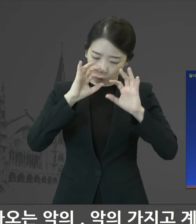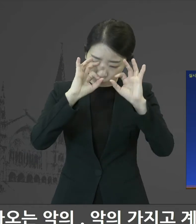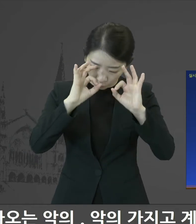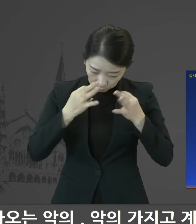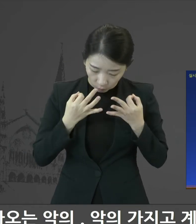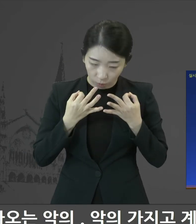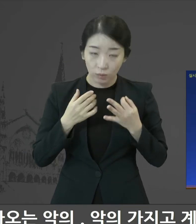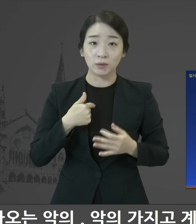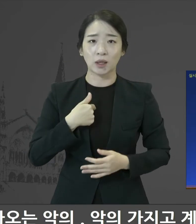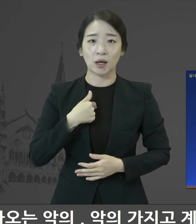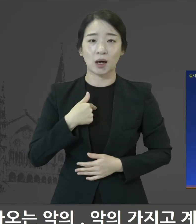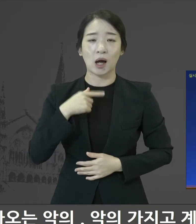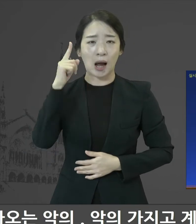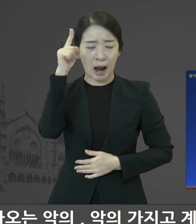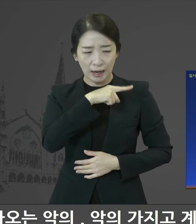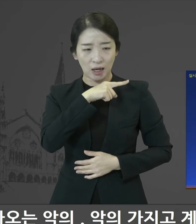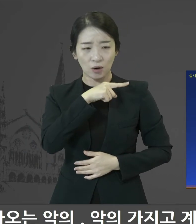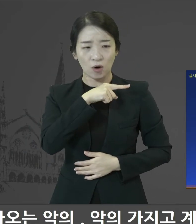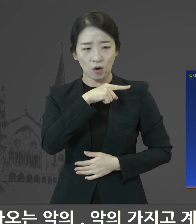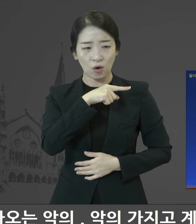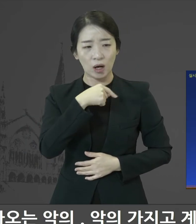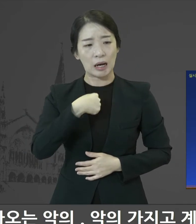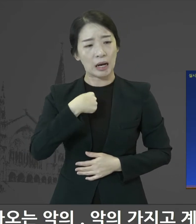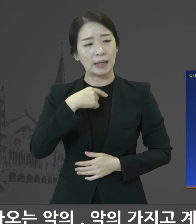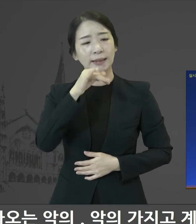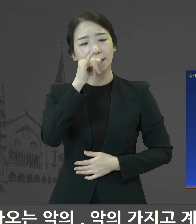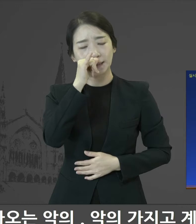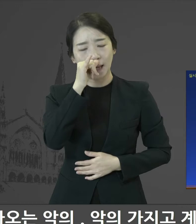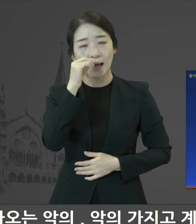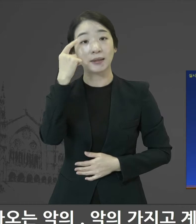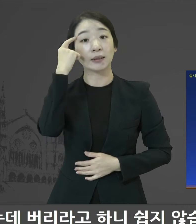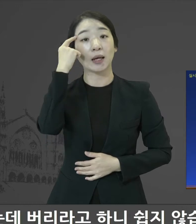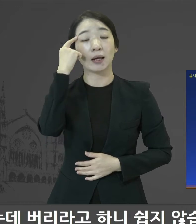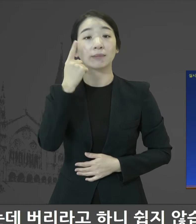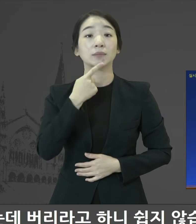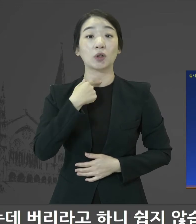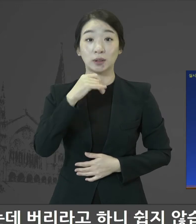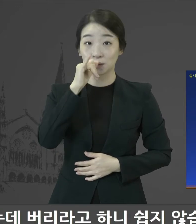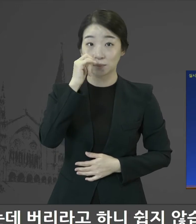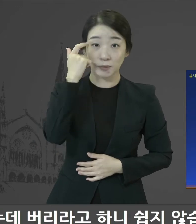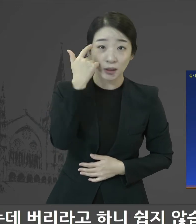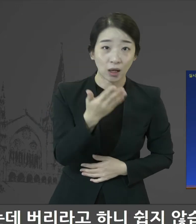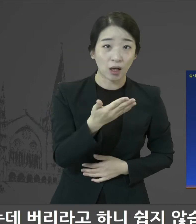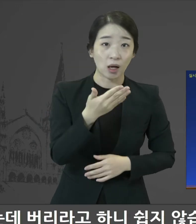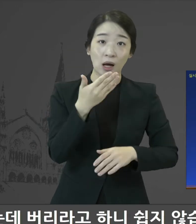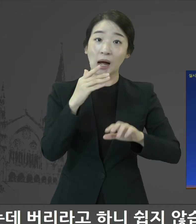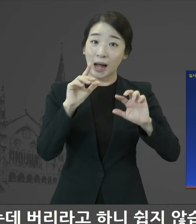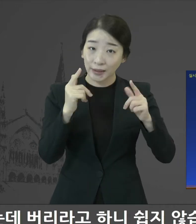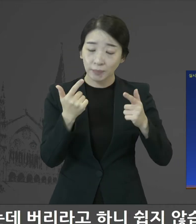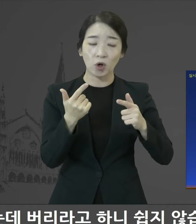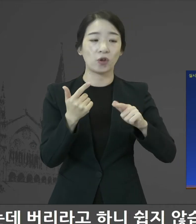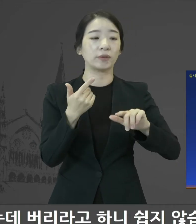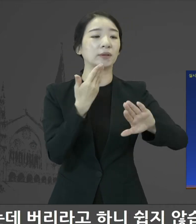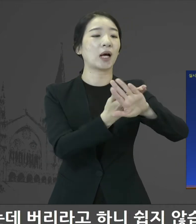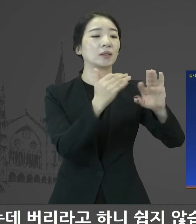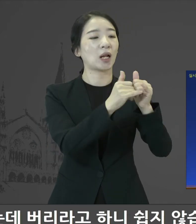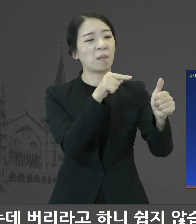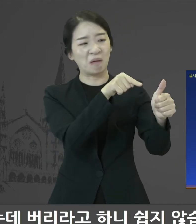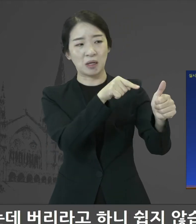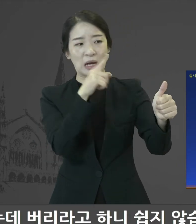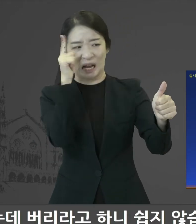보신 적 있으십니까? 아니면 다른 사람들이 이 나를 가리켜서 저 사람 안에 악의가 가득하다, 이렇게